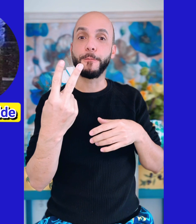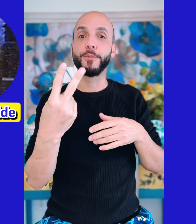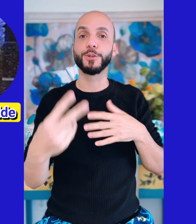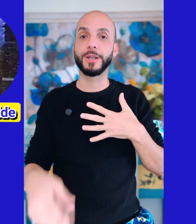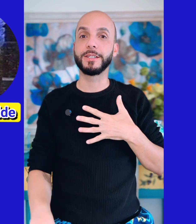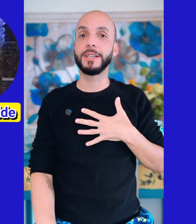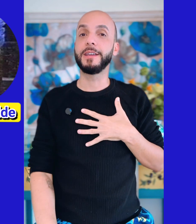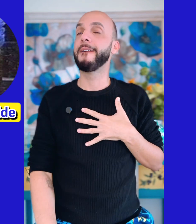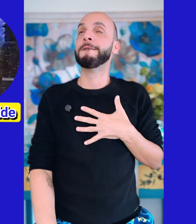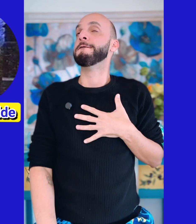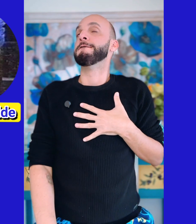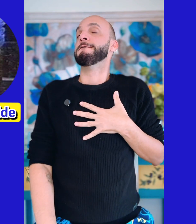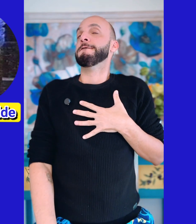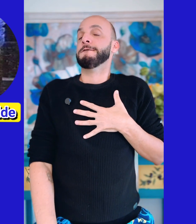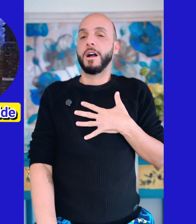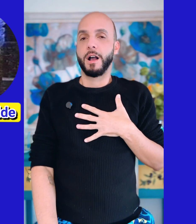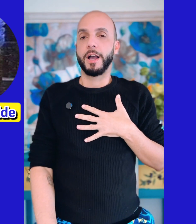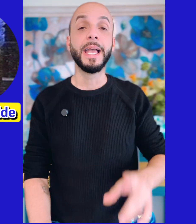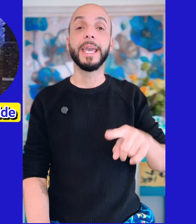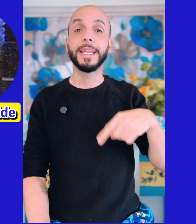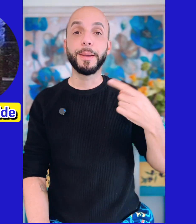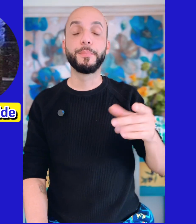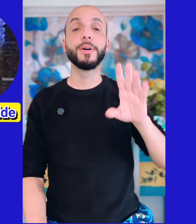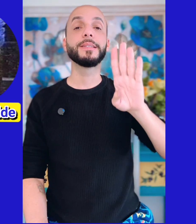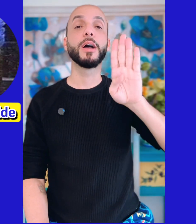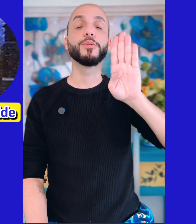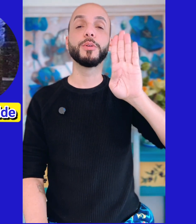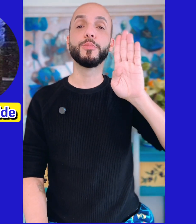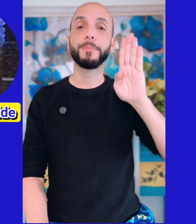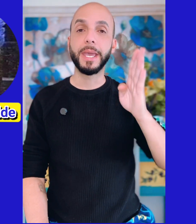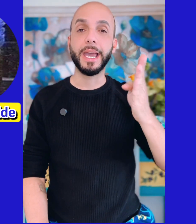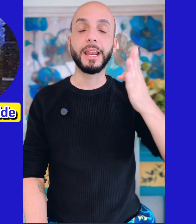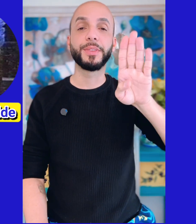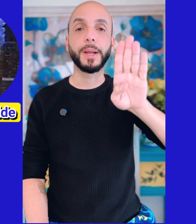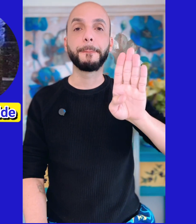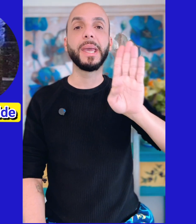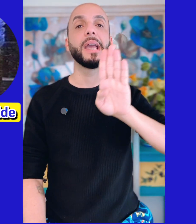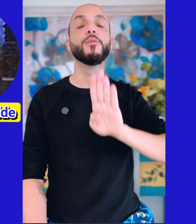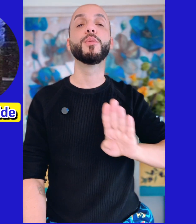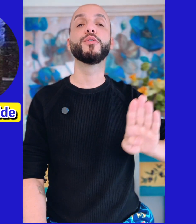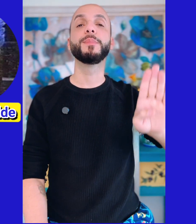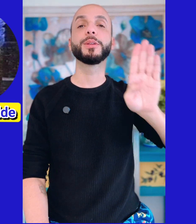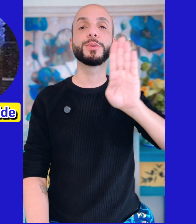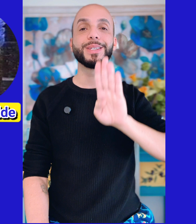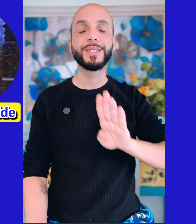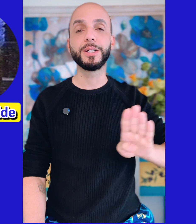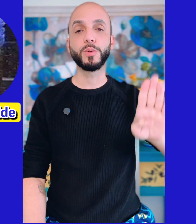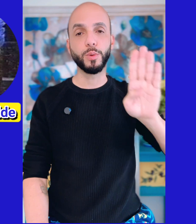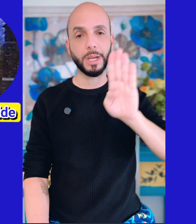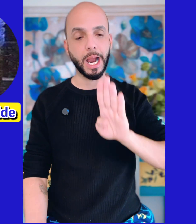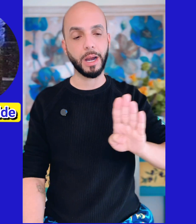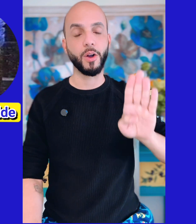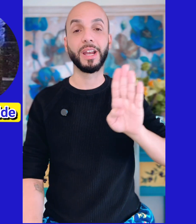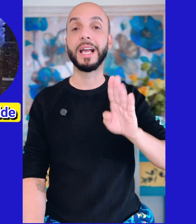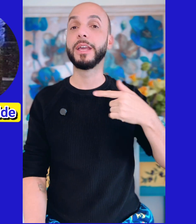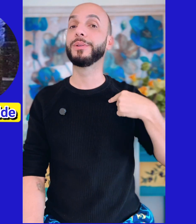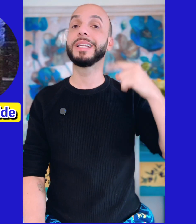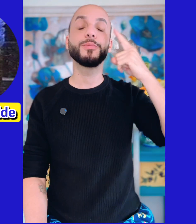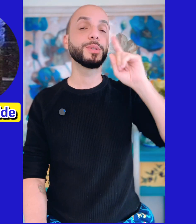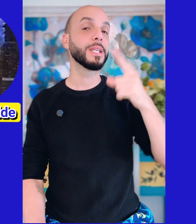composto, assim. E depois é o B, a letra B, um movimento circular. Olha, eu não sei